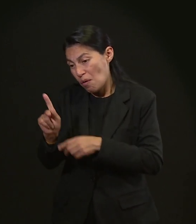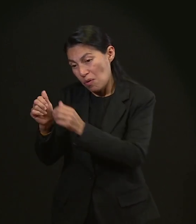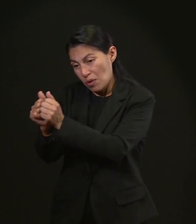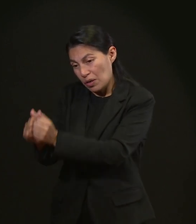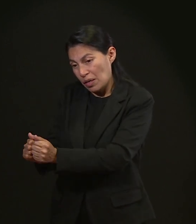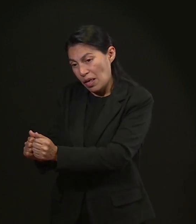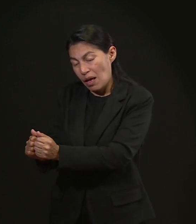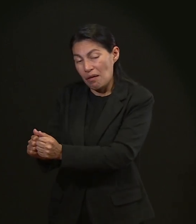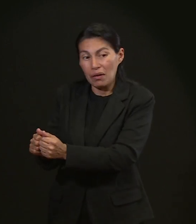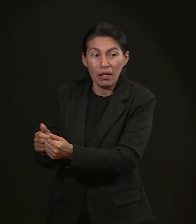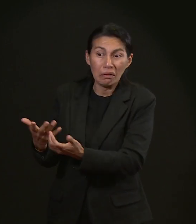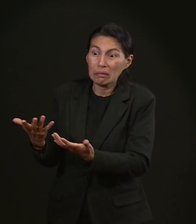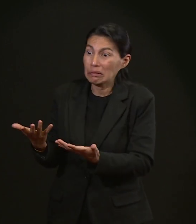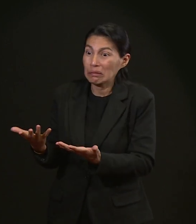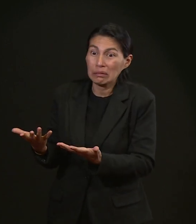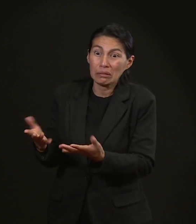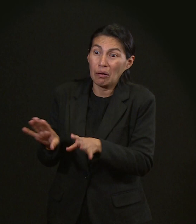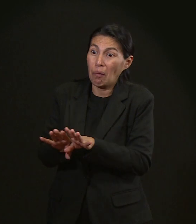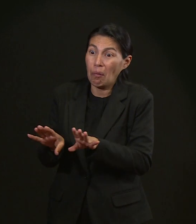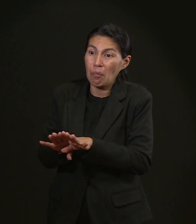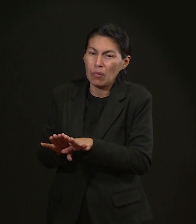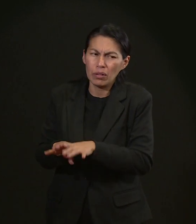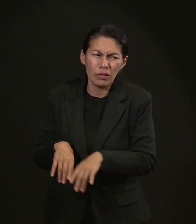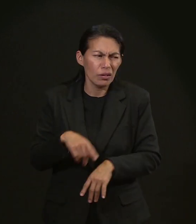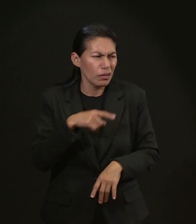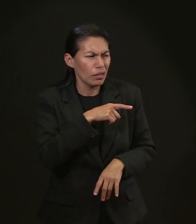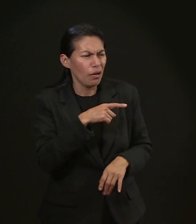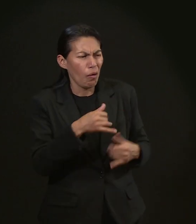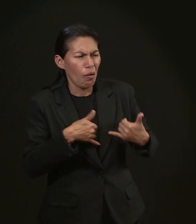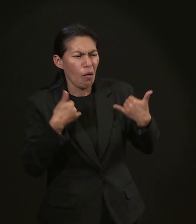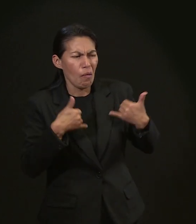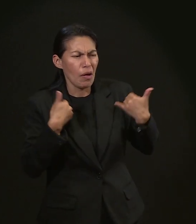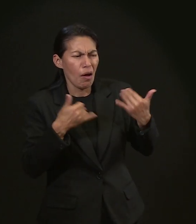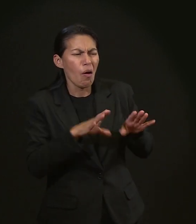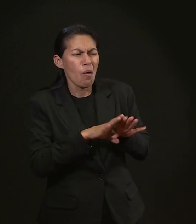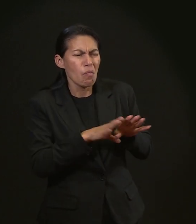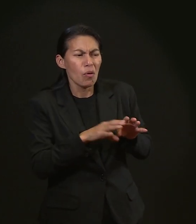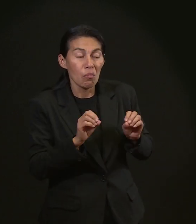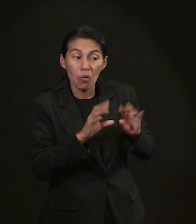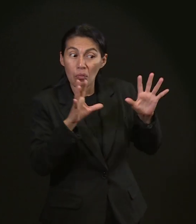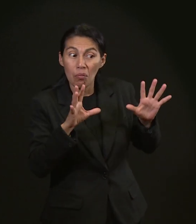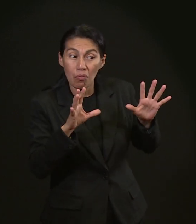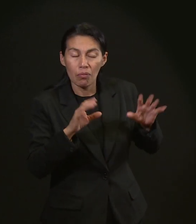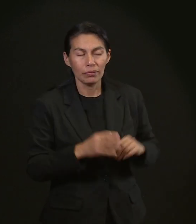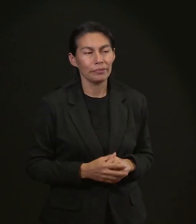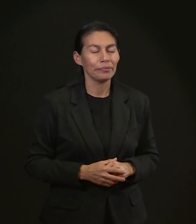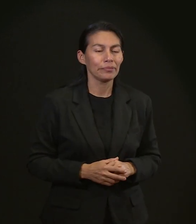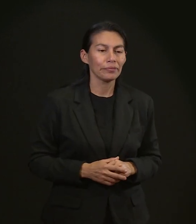que pues no veía como querer dónde iba a llegar y como apareció este joven